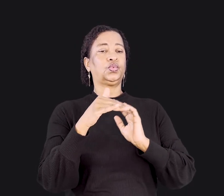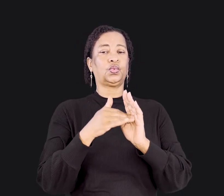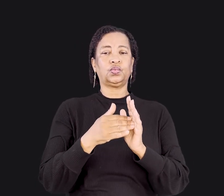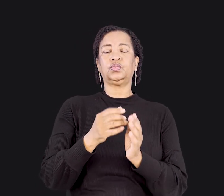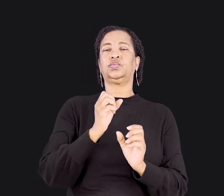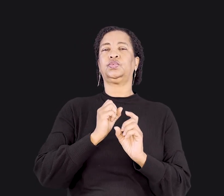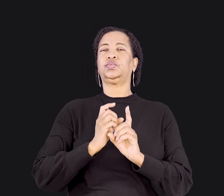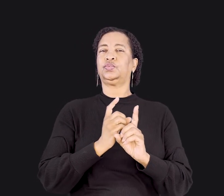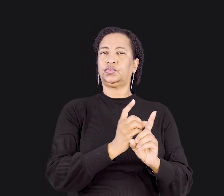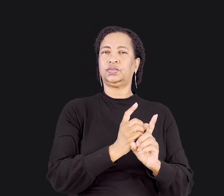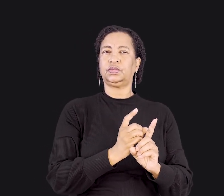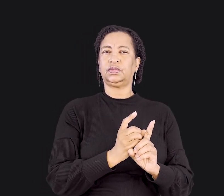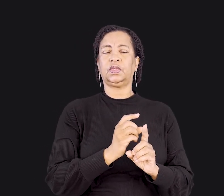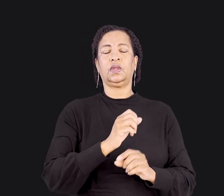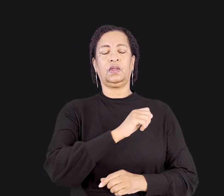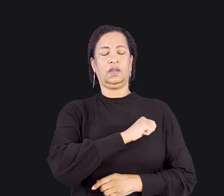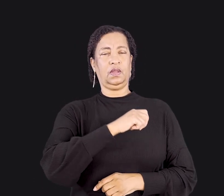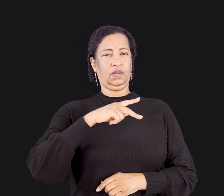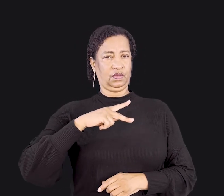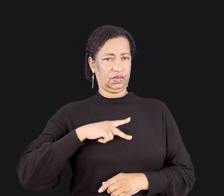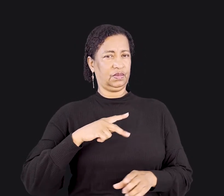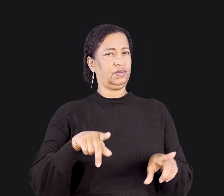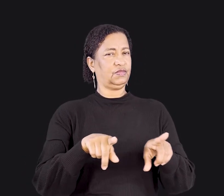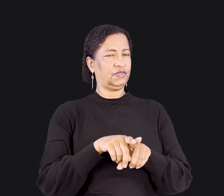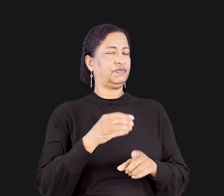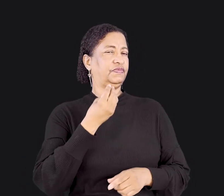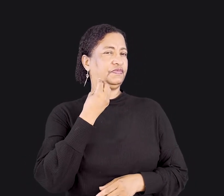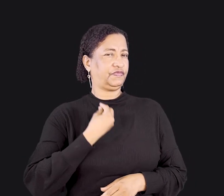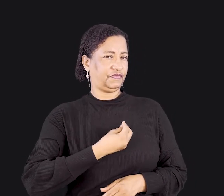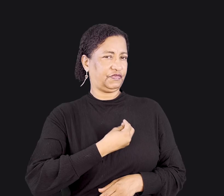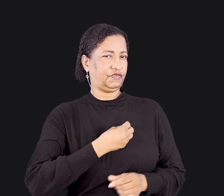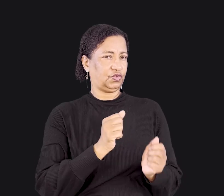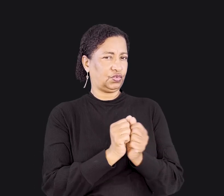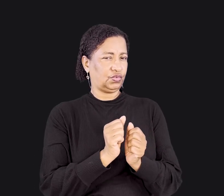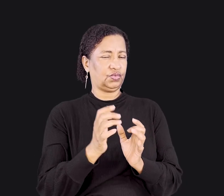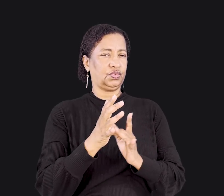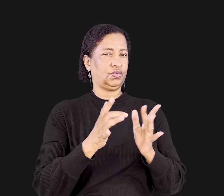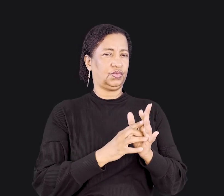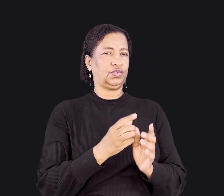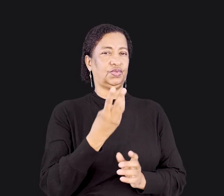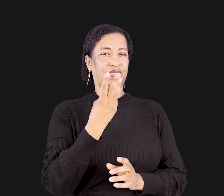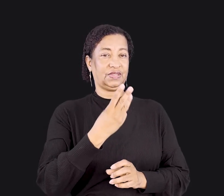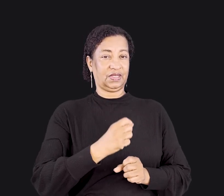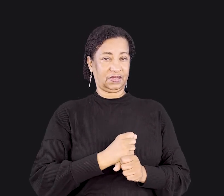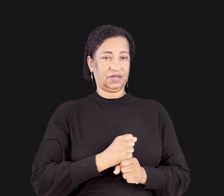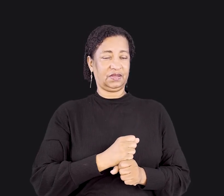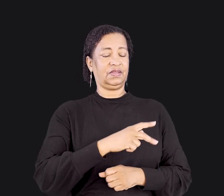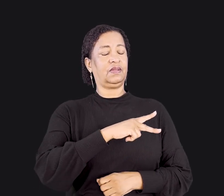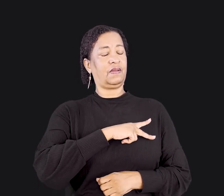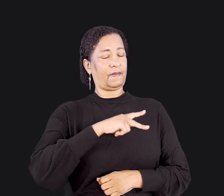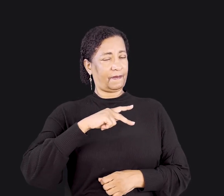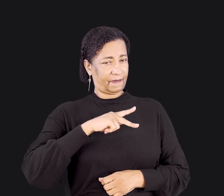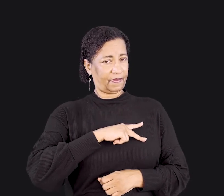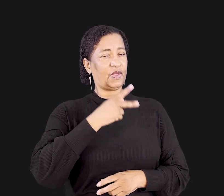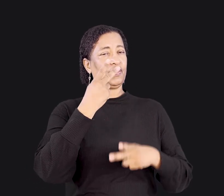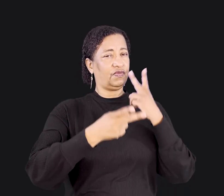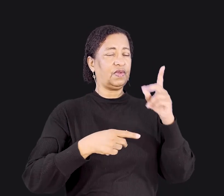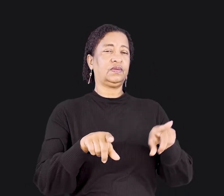sobre eles. Os apóstolos tinham vivido com Jesus durante 3 anos, e Paulo deve ter dito que também tinha vivido durante 3 anos